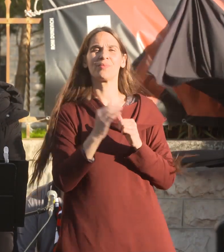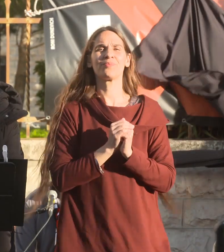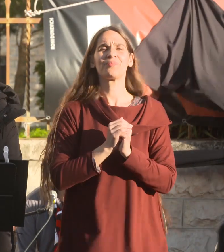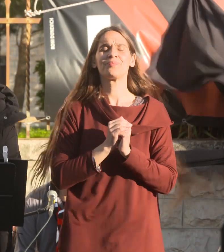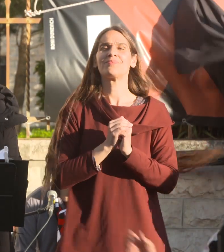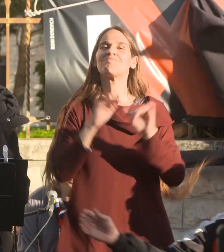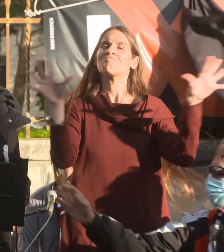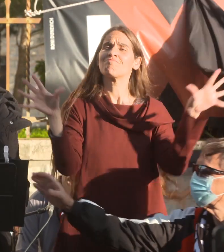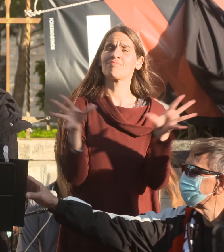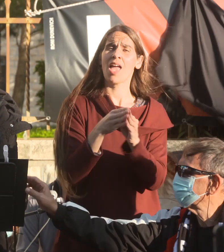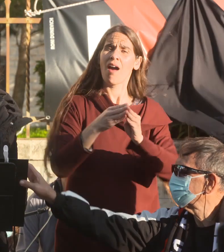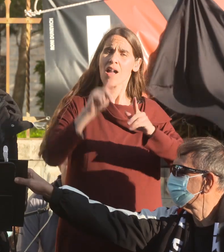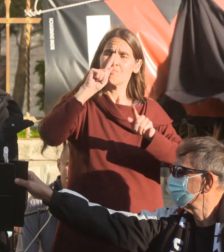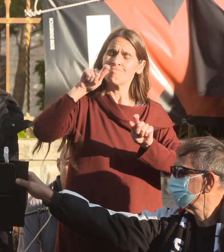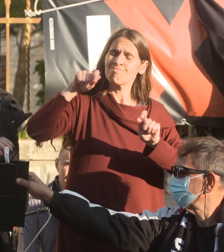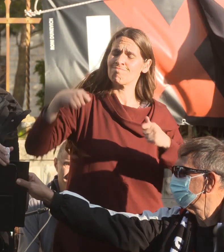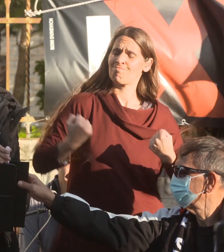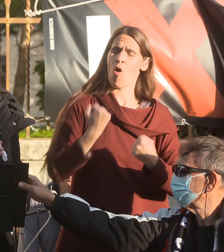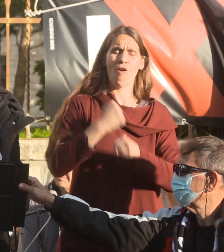מושכים ביחד את העגלה,